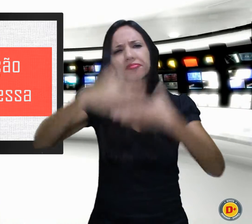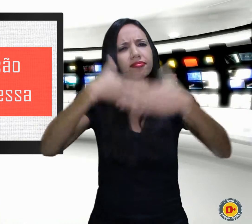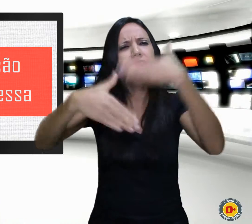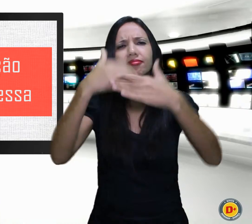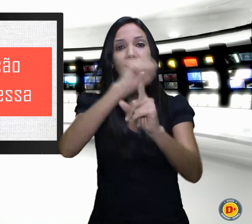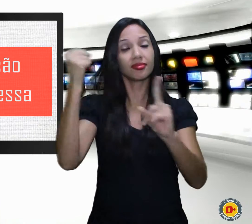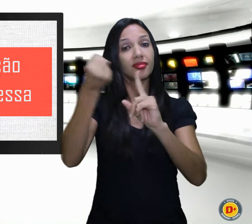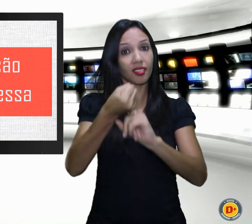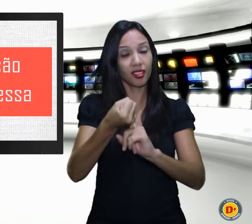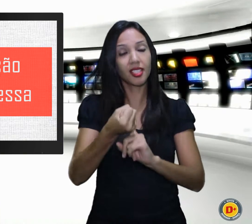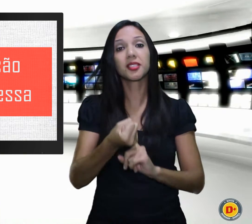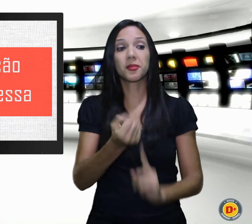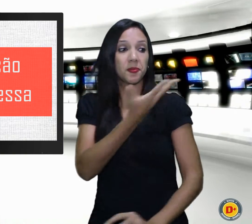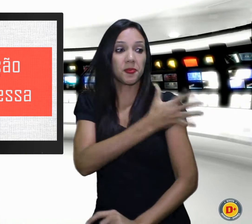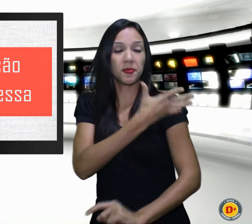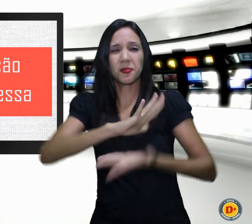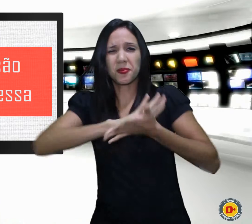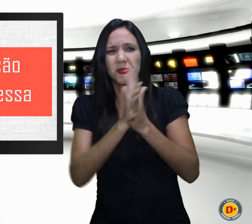o preconceito, está localizado.